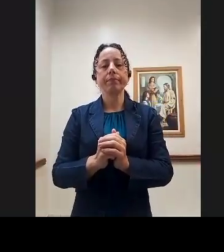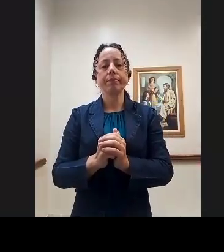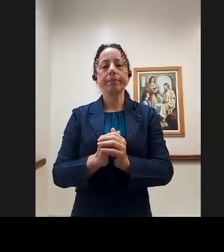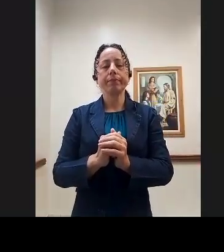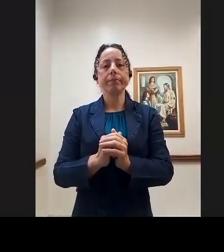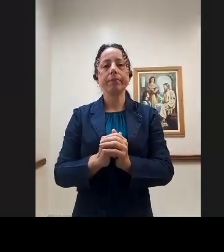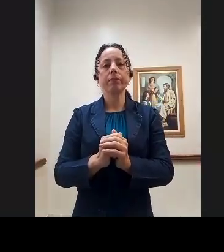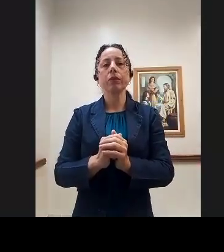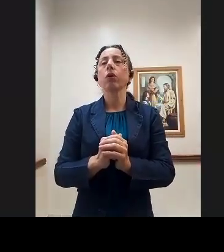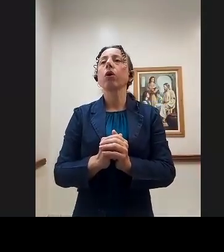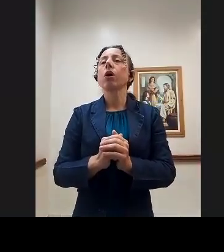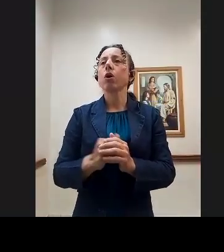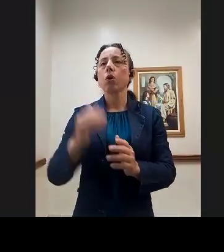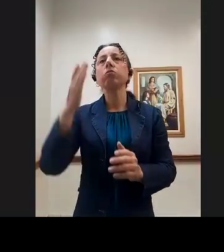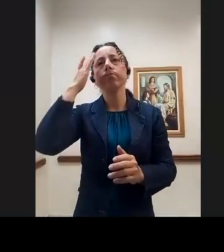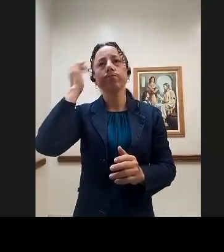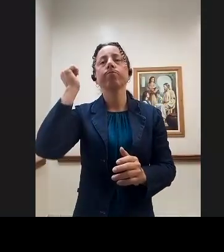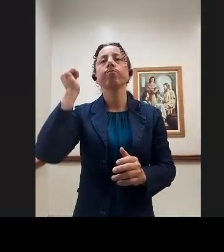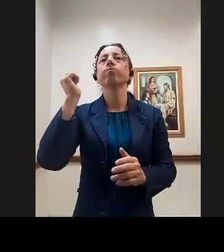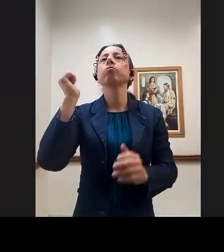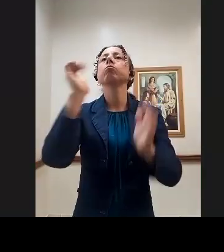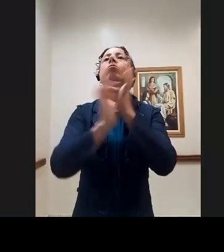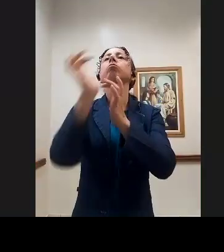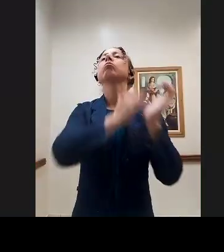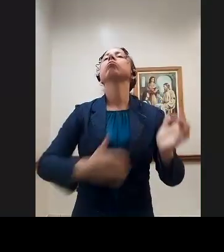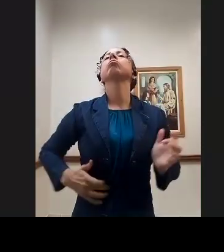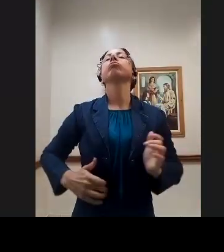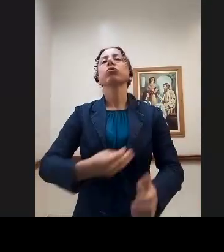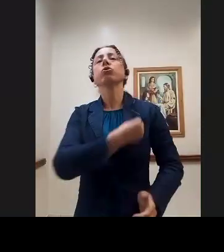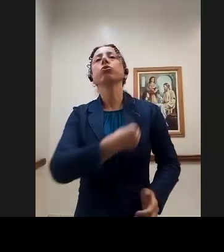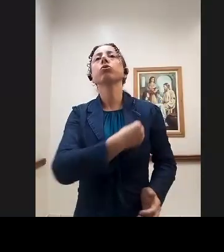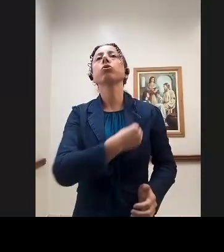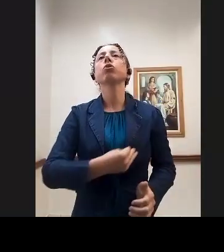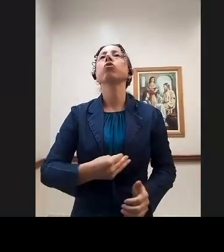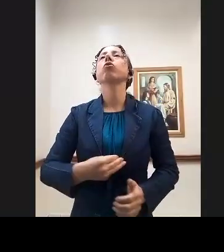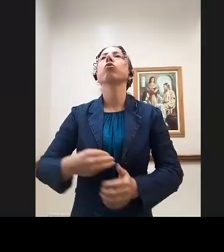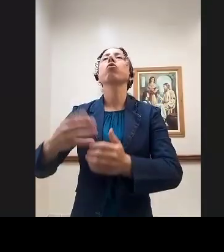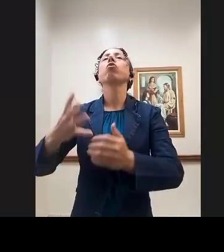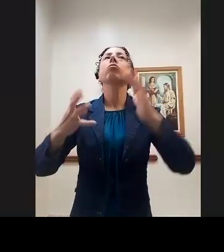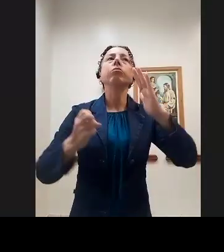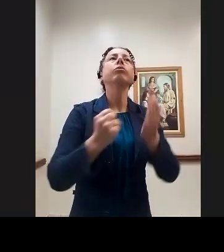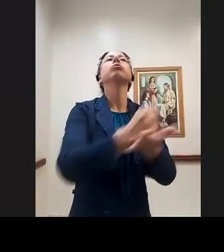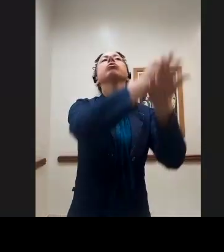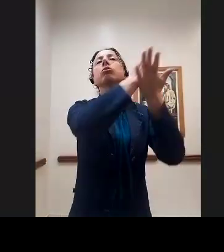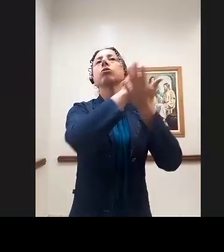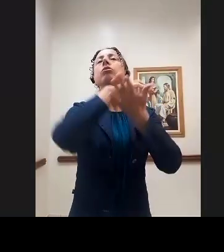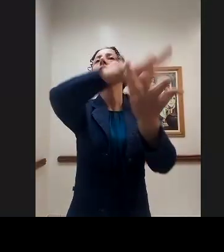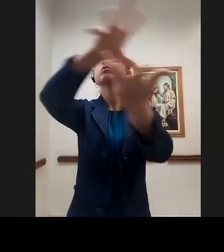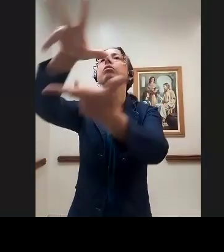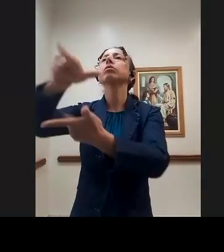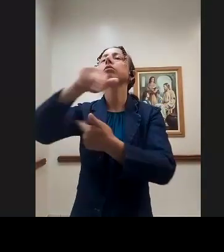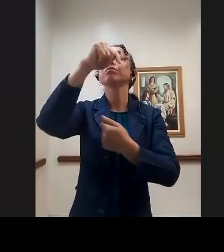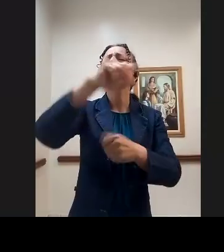Eu sei que Cristo vive, que Ele é o Filho de Deus, que Ele é o Salvador do mundo, que essa é a sua única e verdadeira igreja, e já repeti